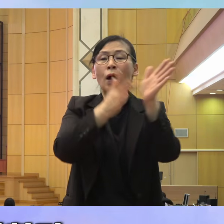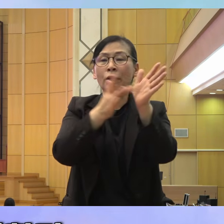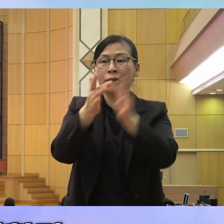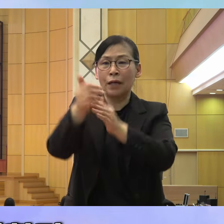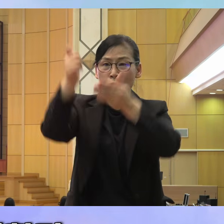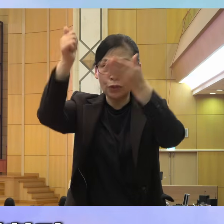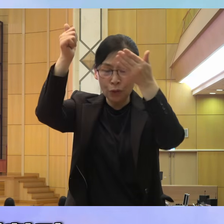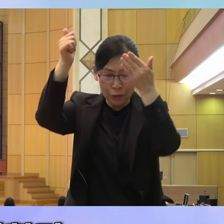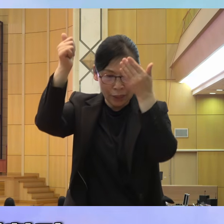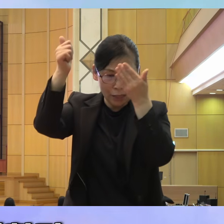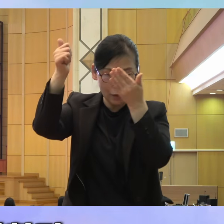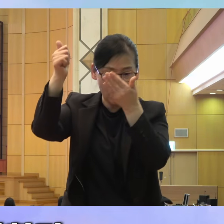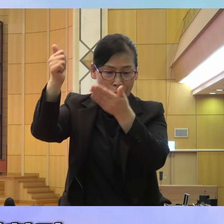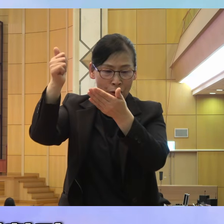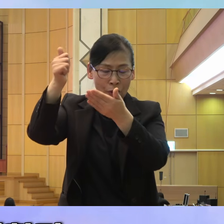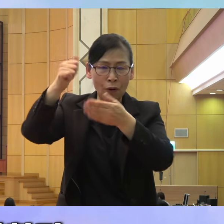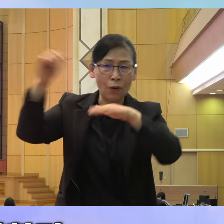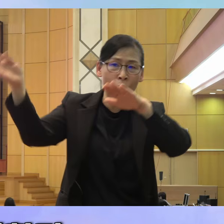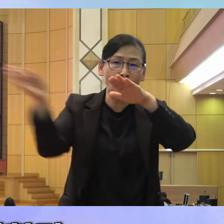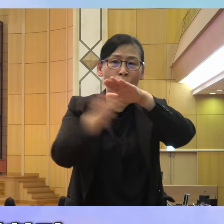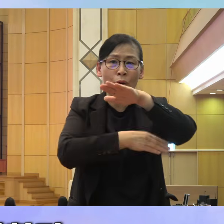나만의 왕 예수께서